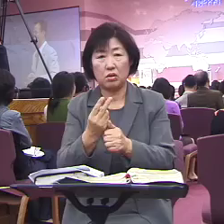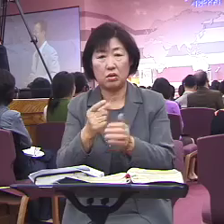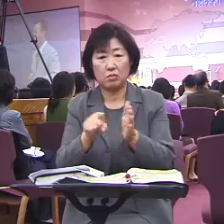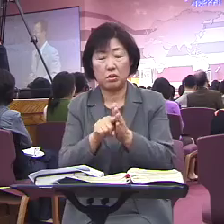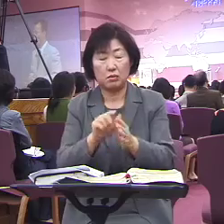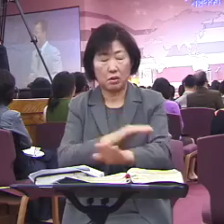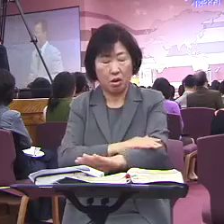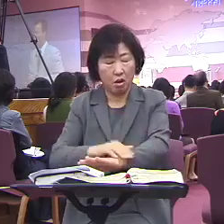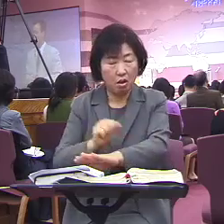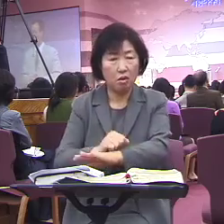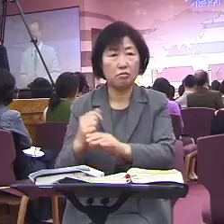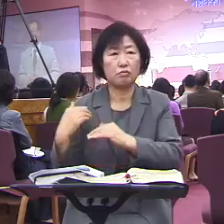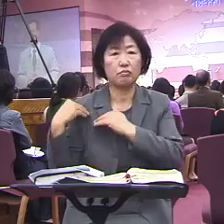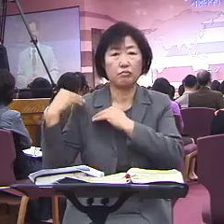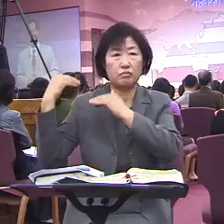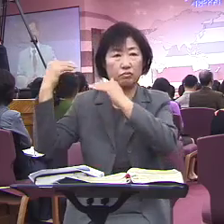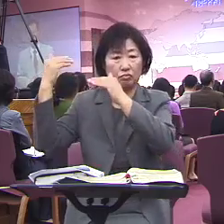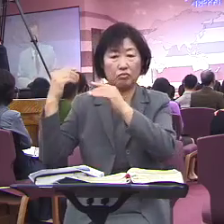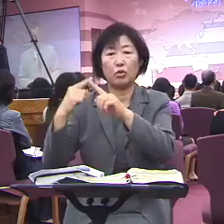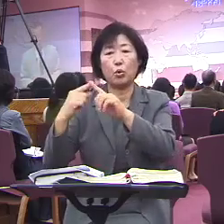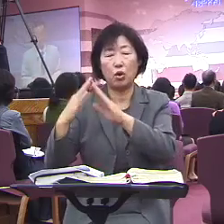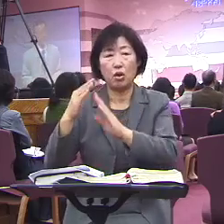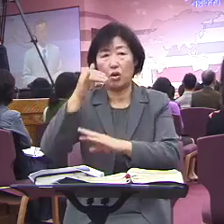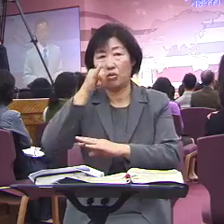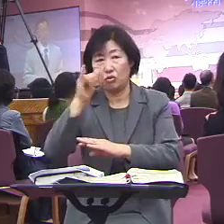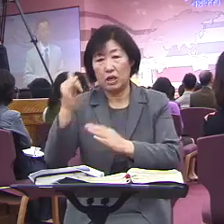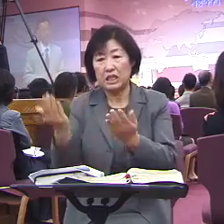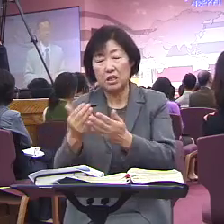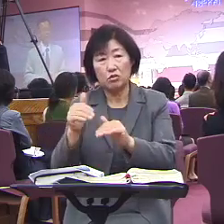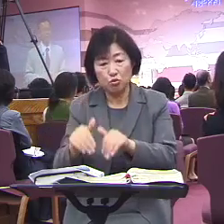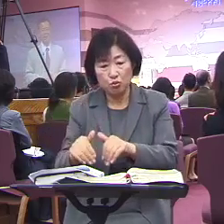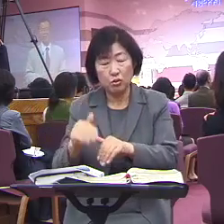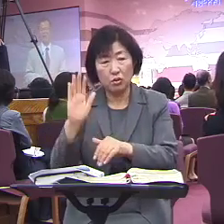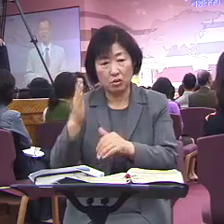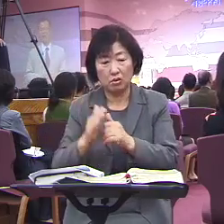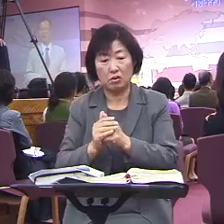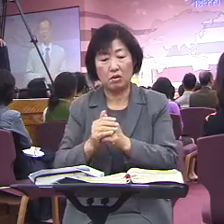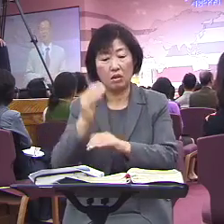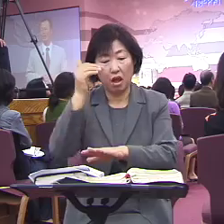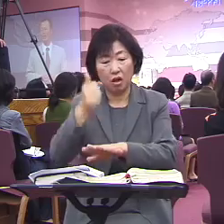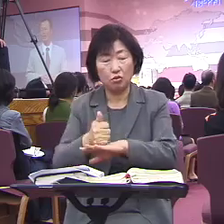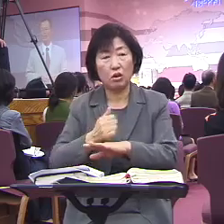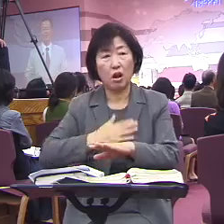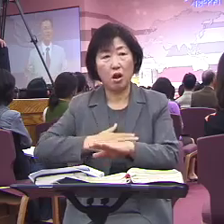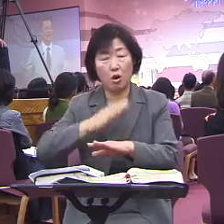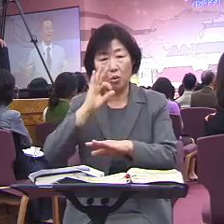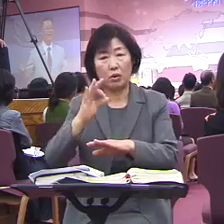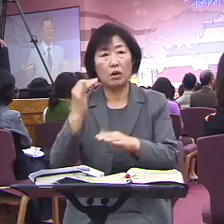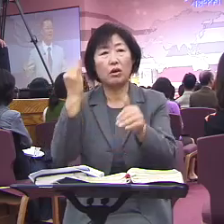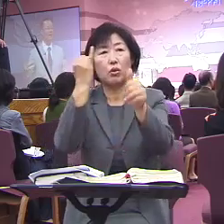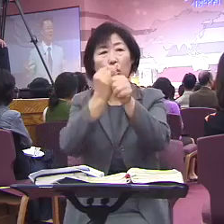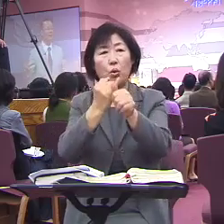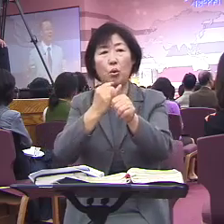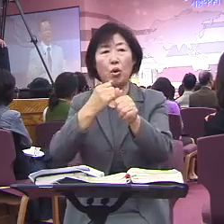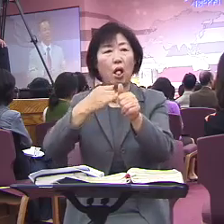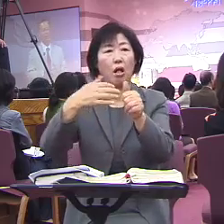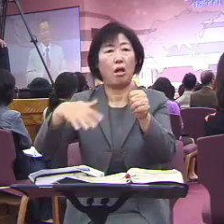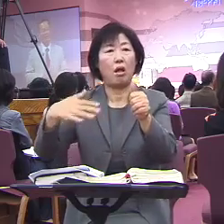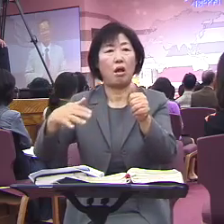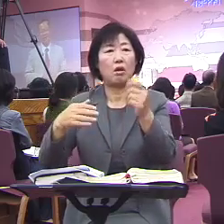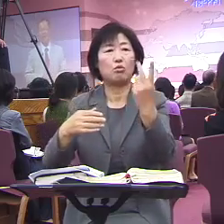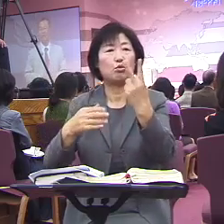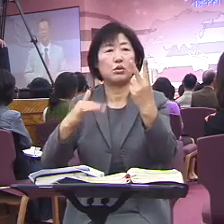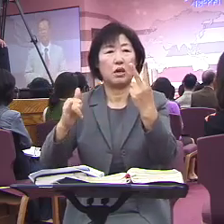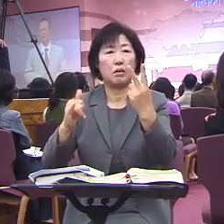잘 자라고 교회에 정말 훌륭한 일꾼이 되더라고요. 근데 나중에 알고 보니까 결혼을 안 한 상태에서 두